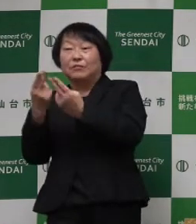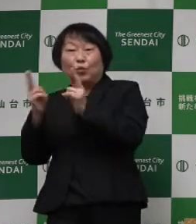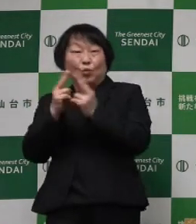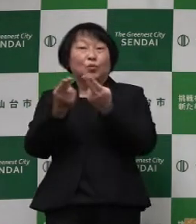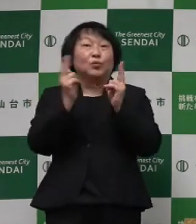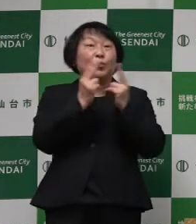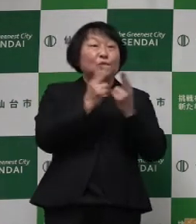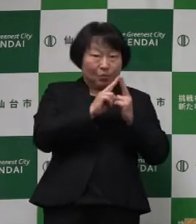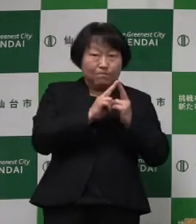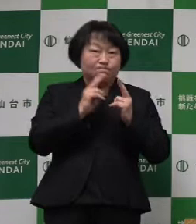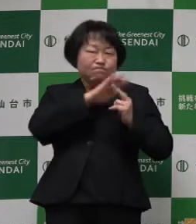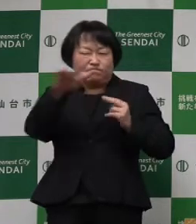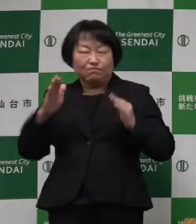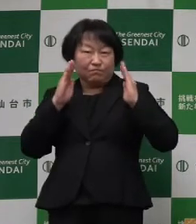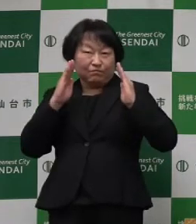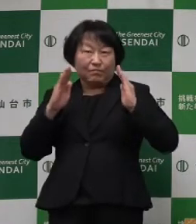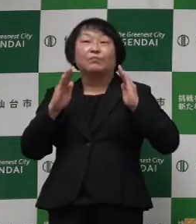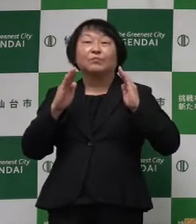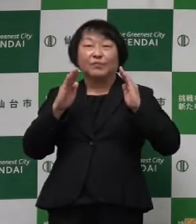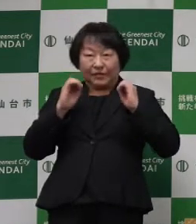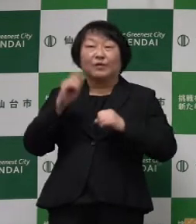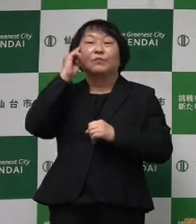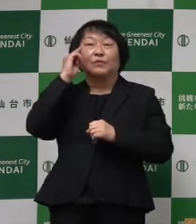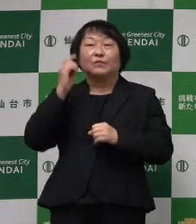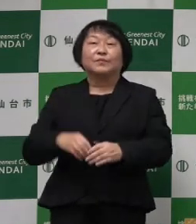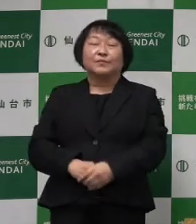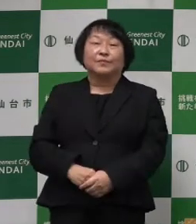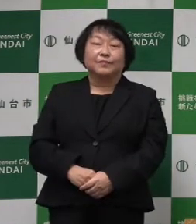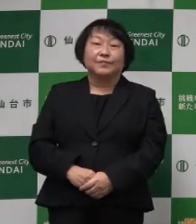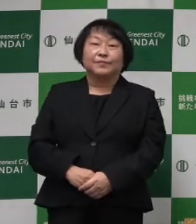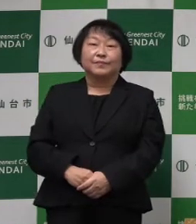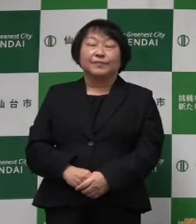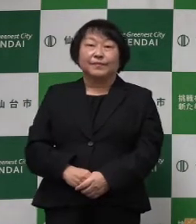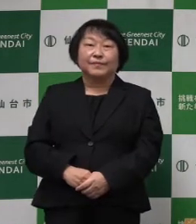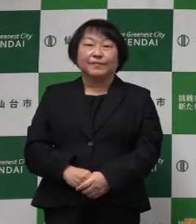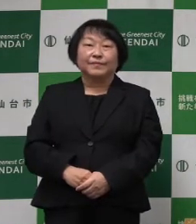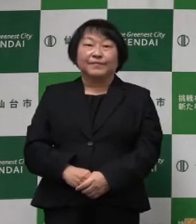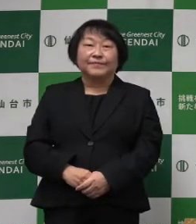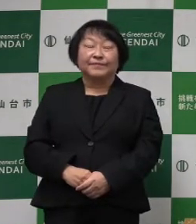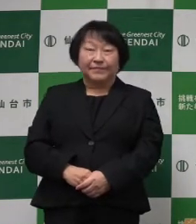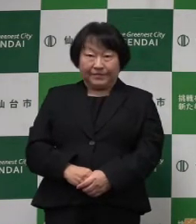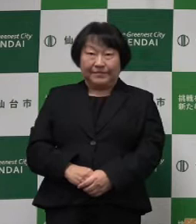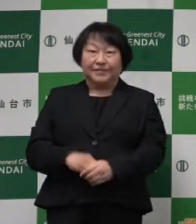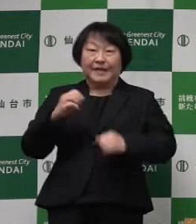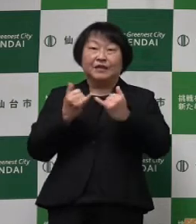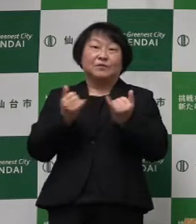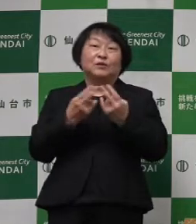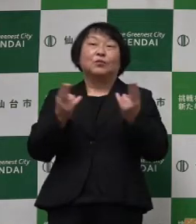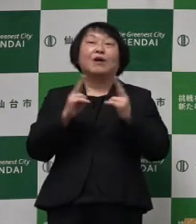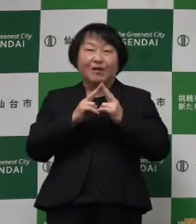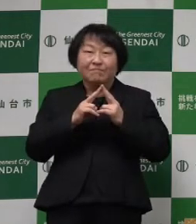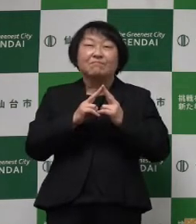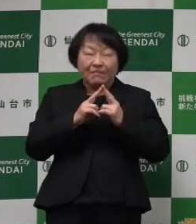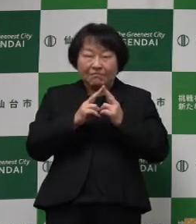戦ったのだろうというふうに思いますけれども、そういう中で、自民党が安定